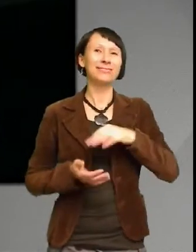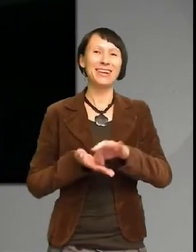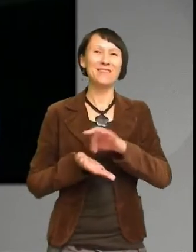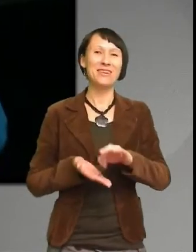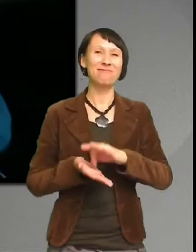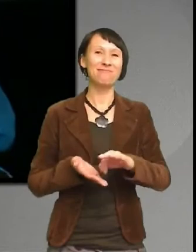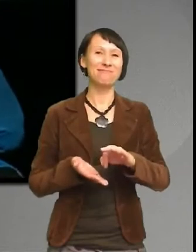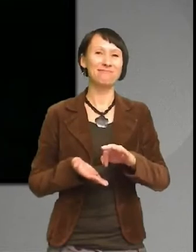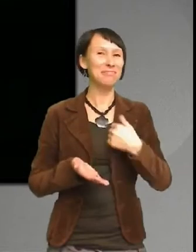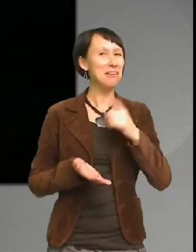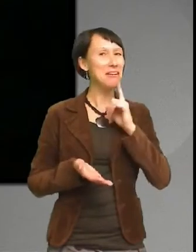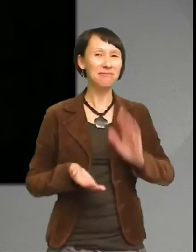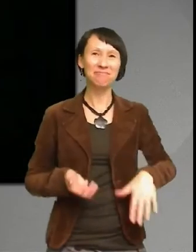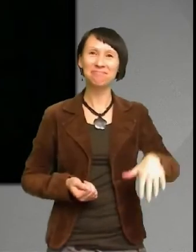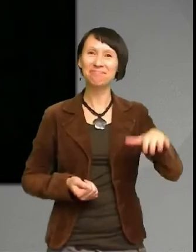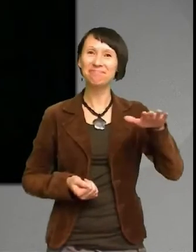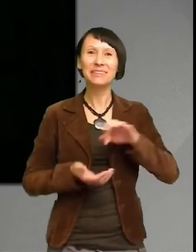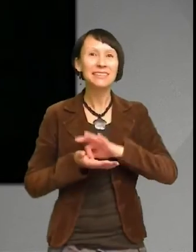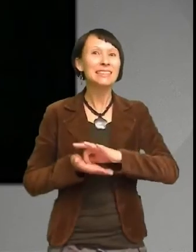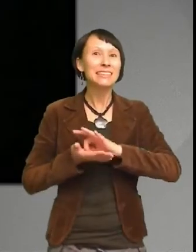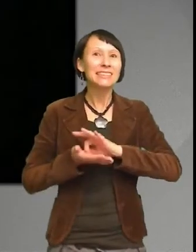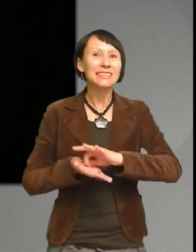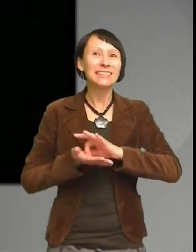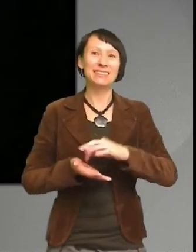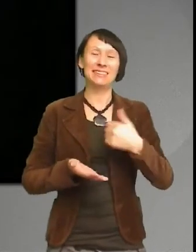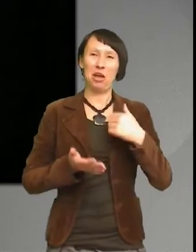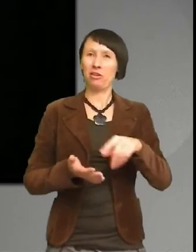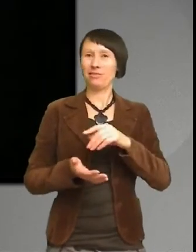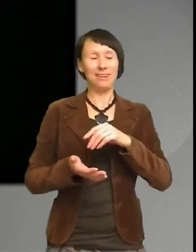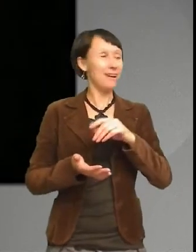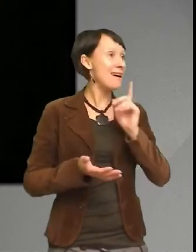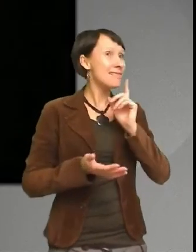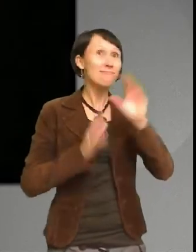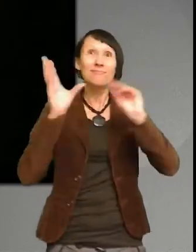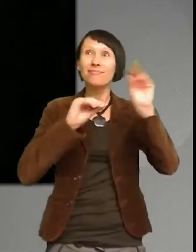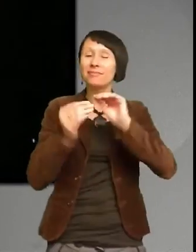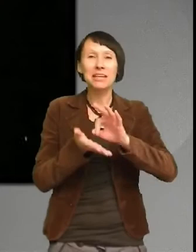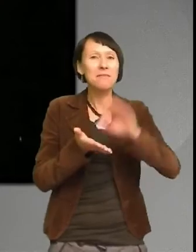sedan jag var liten. Jag minns att jag ser massa berättelser om allt möjligt.